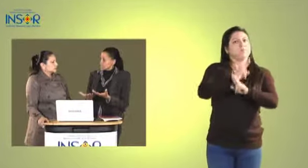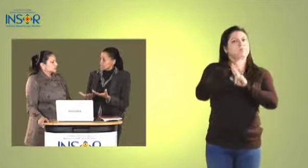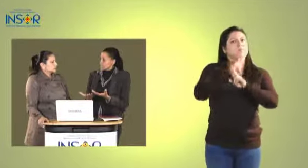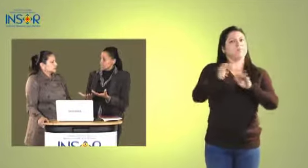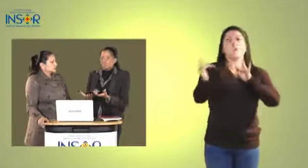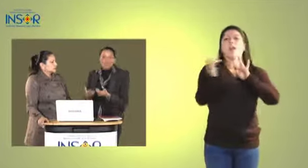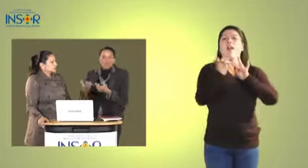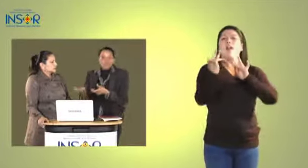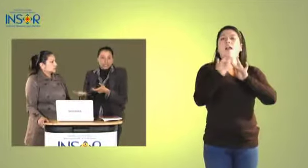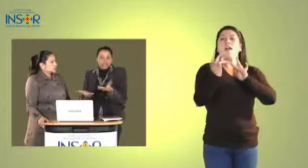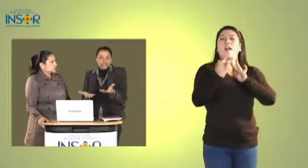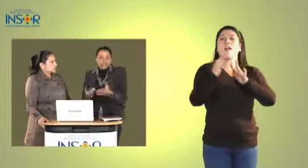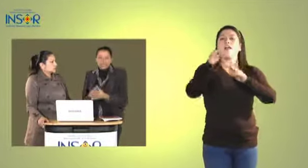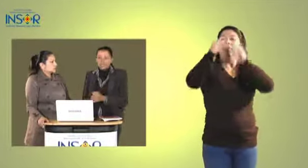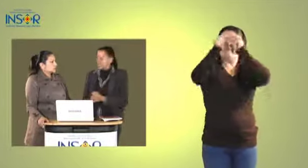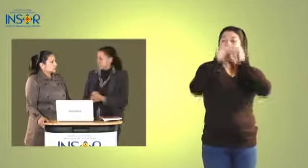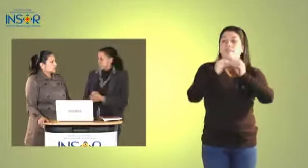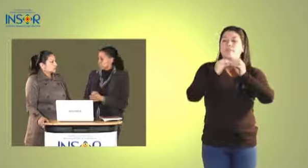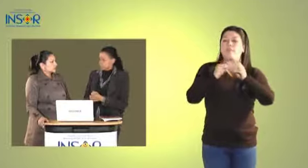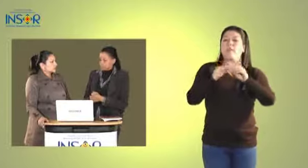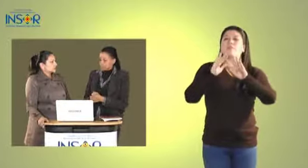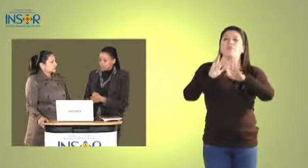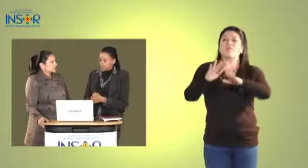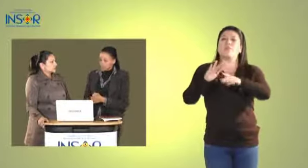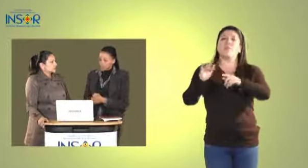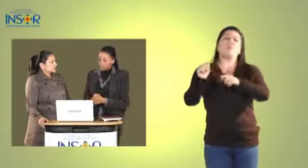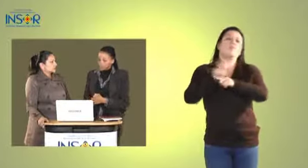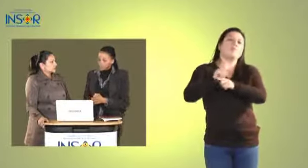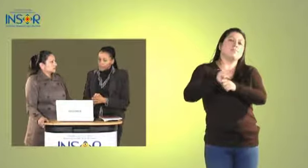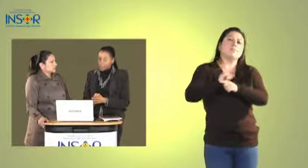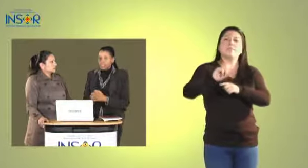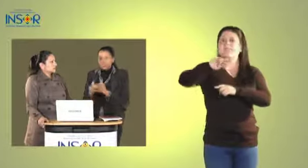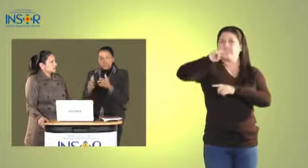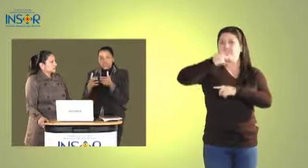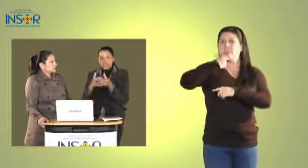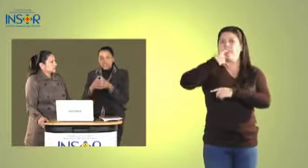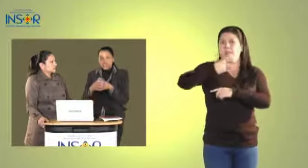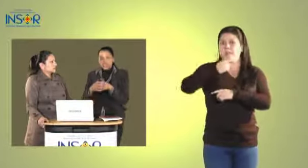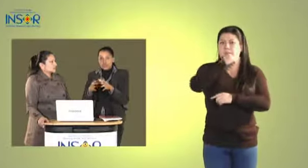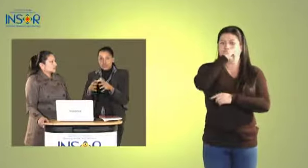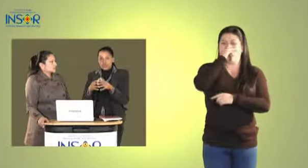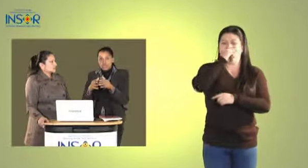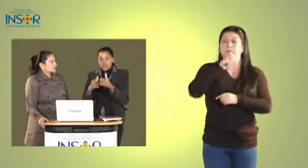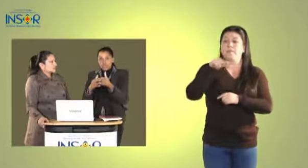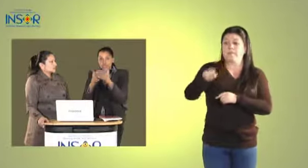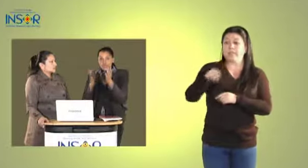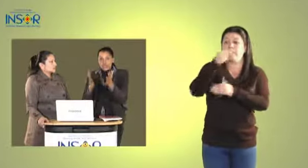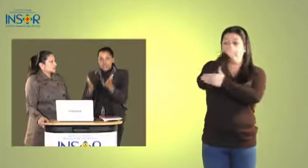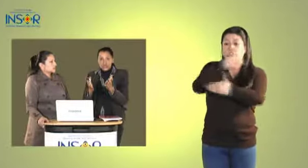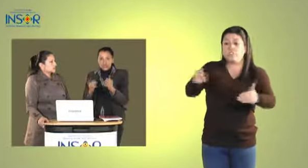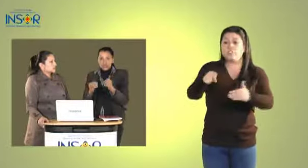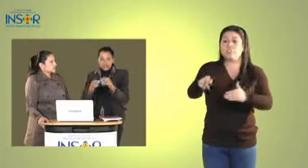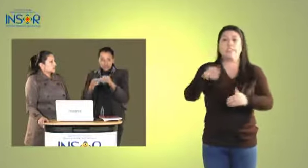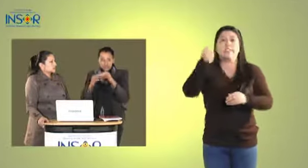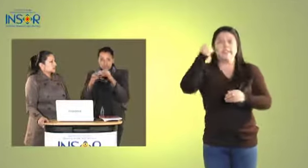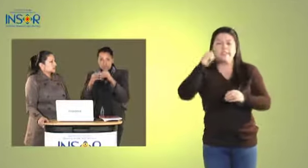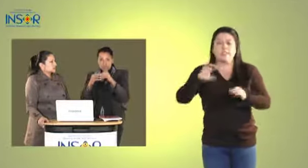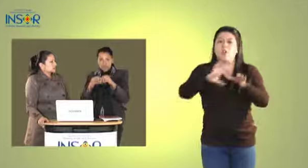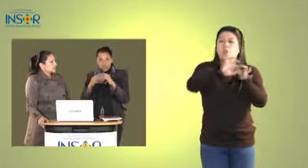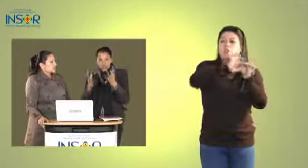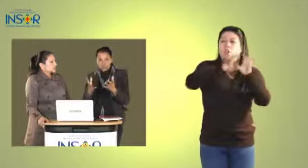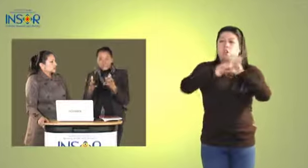oportunas a las formas o prácticas de enseñanza desde la segunda lengua. Ya que él conozca que hay un texto que tiene una cohesión, o sea,